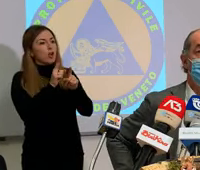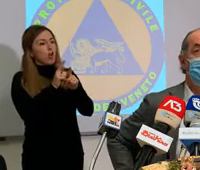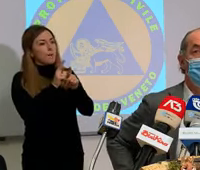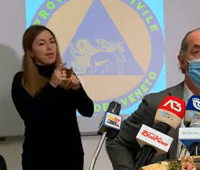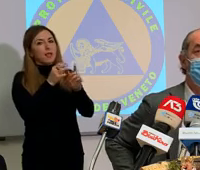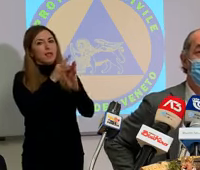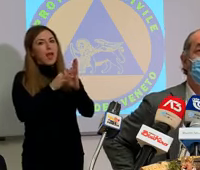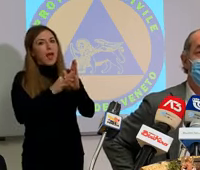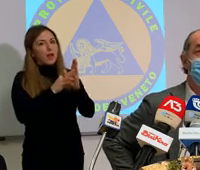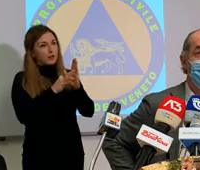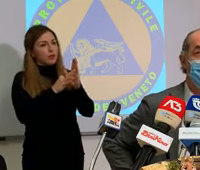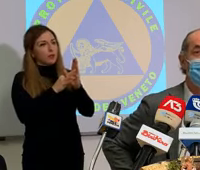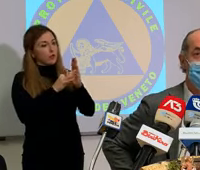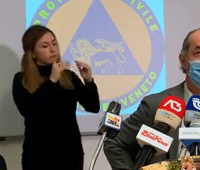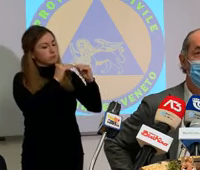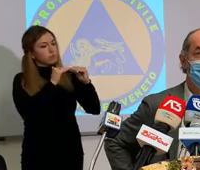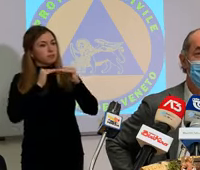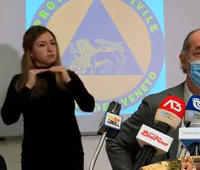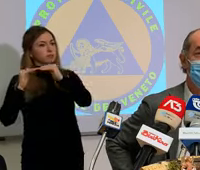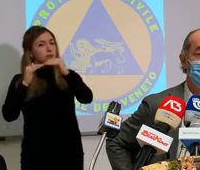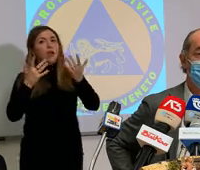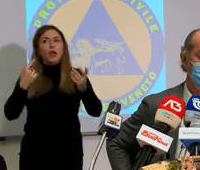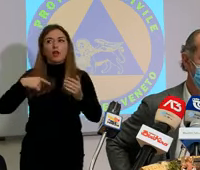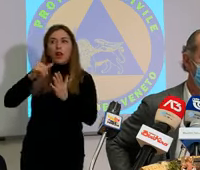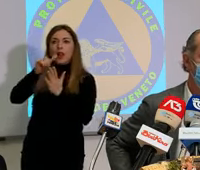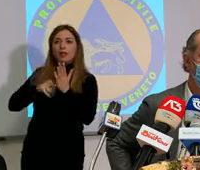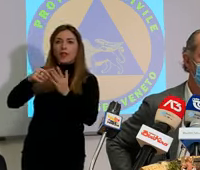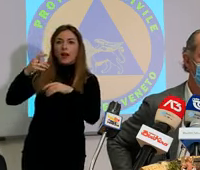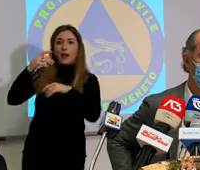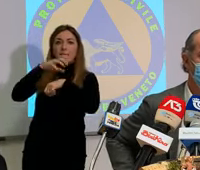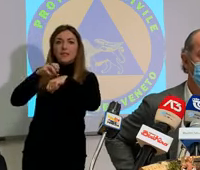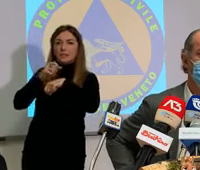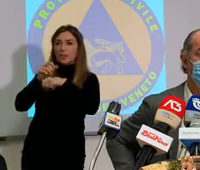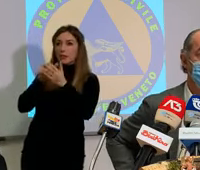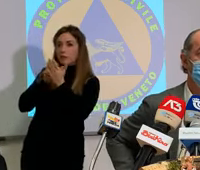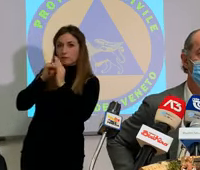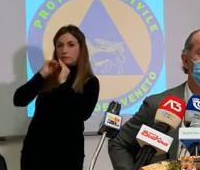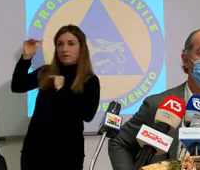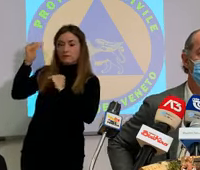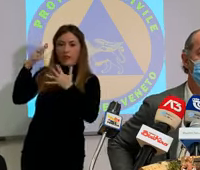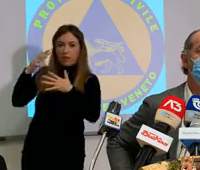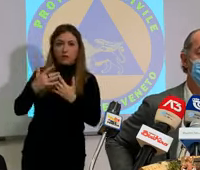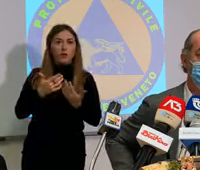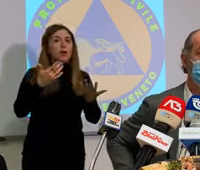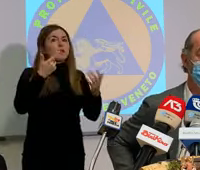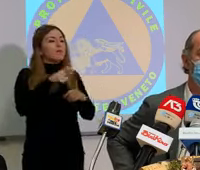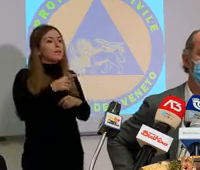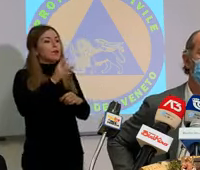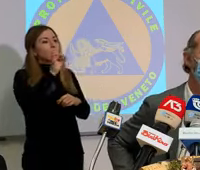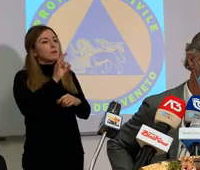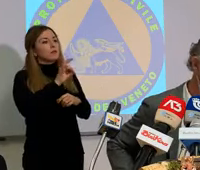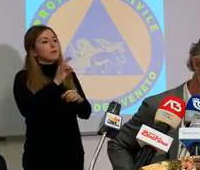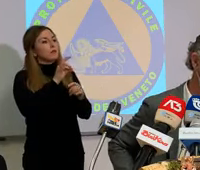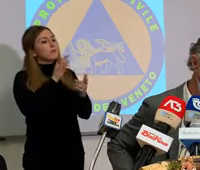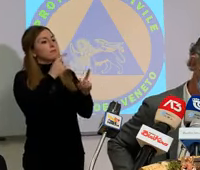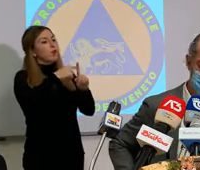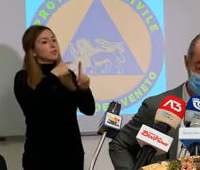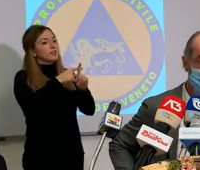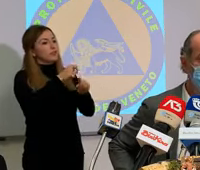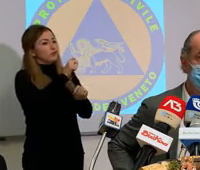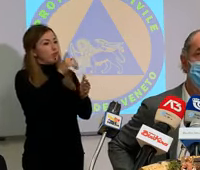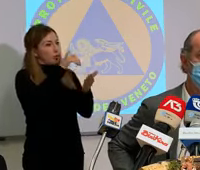a quelli che vengono usati è la lettera che abbiamo scritto al mesi dai razionale perché a volte si parla di incidenza positivi su 100.000 a volte di incidenza